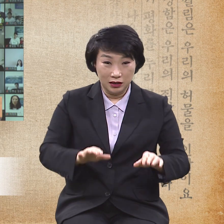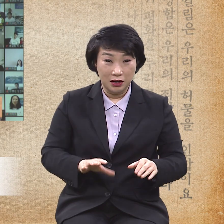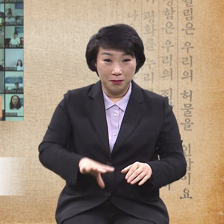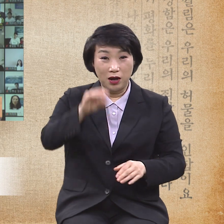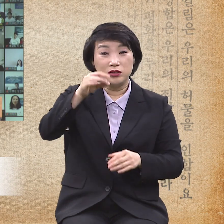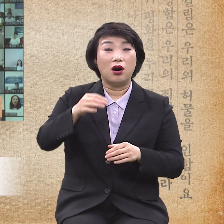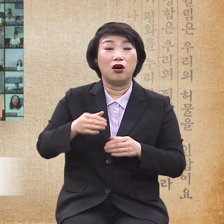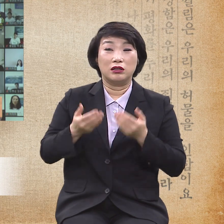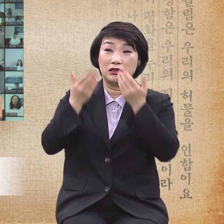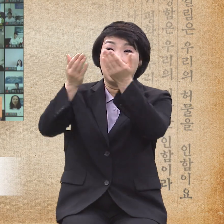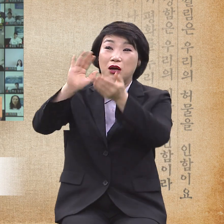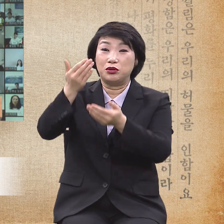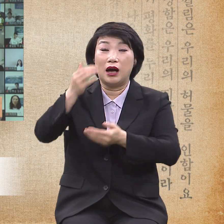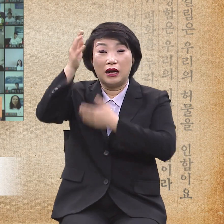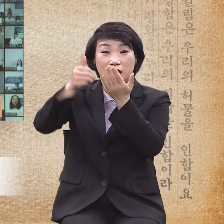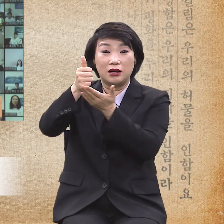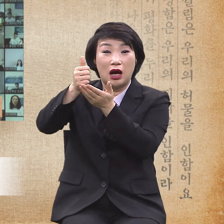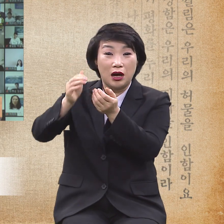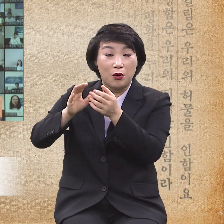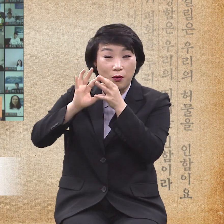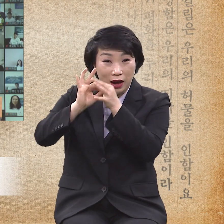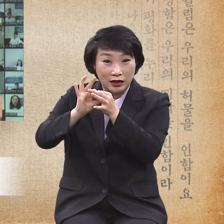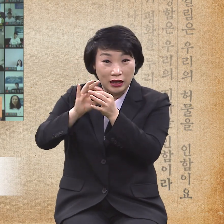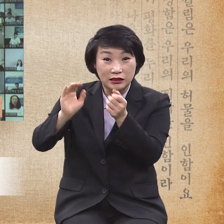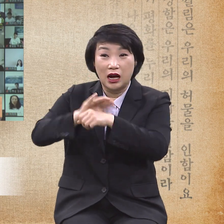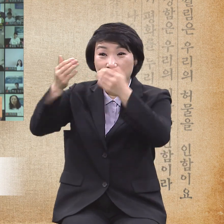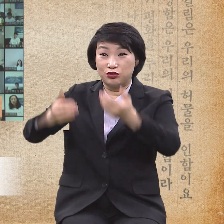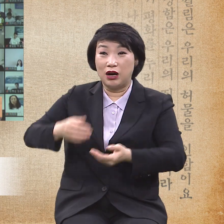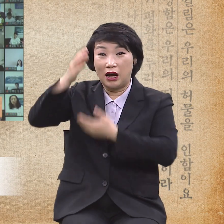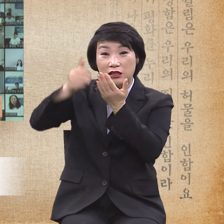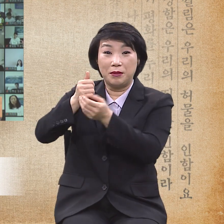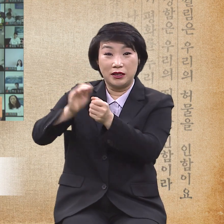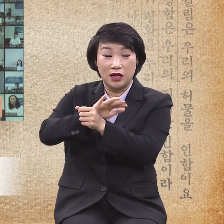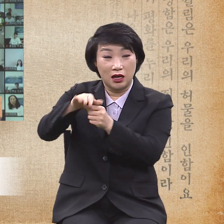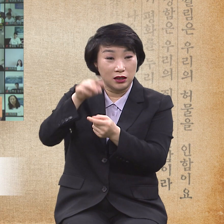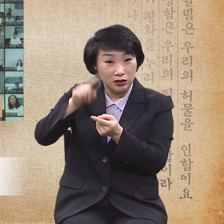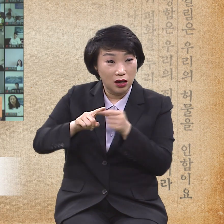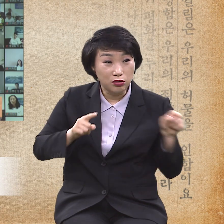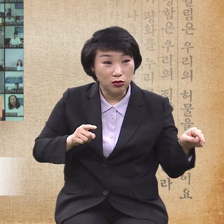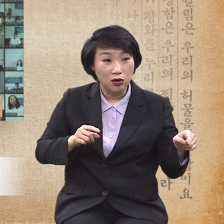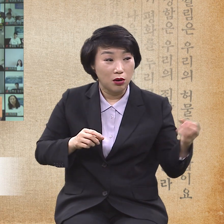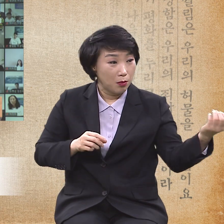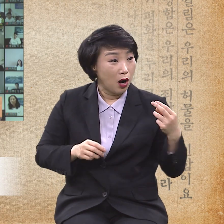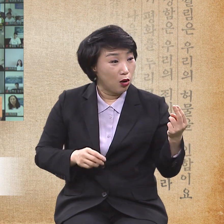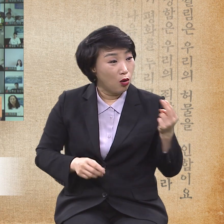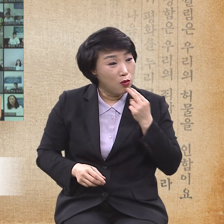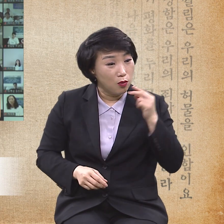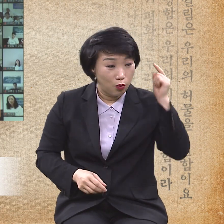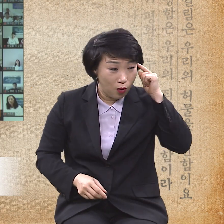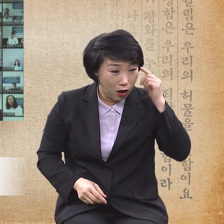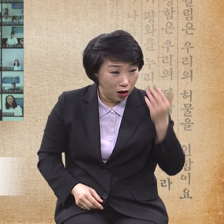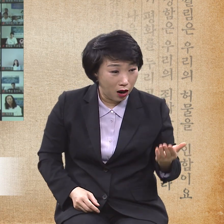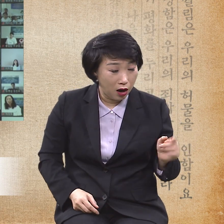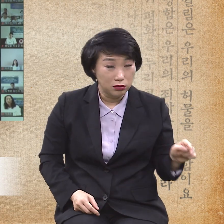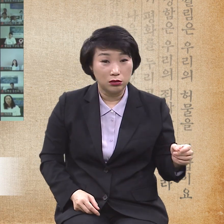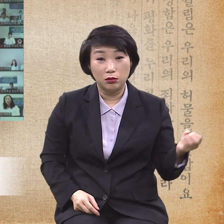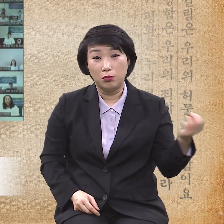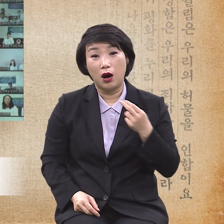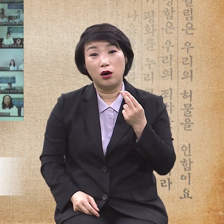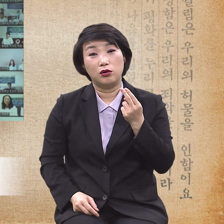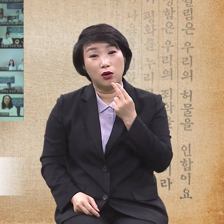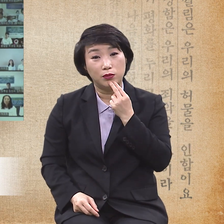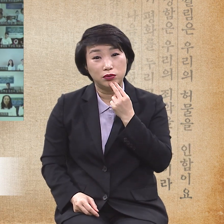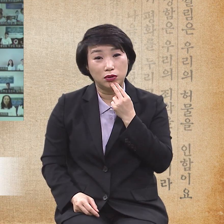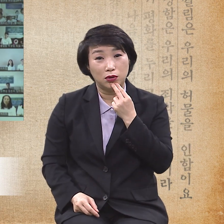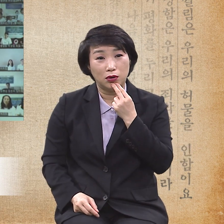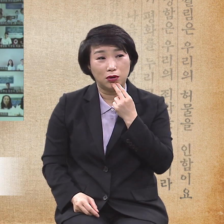하나님과 관계에 사랑해 주신 하나님의 사랑에 대해서는 답변이 없냐 그 말이요. 답변이.